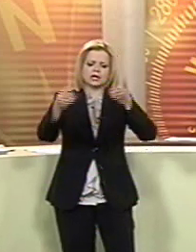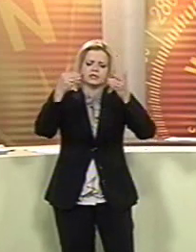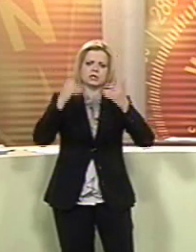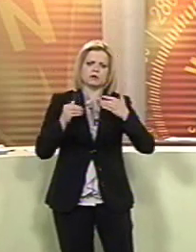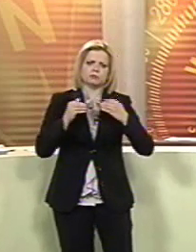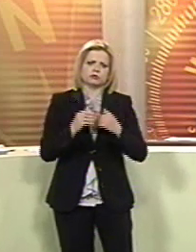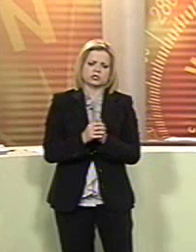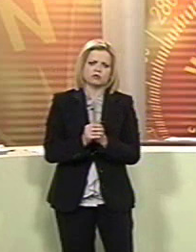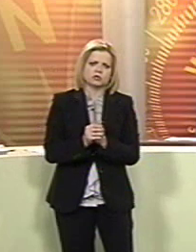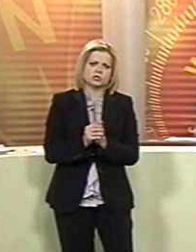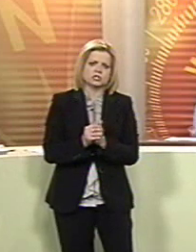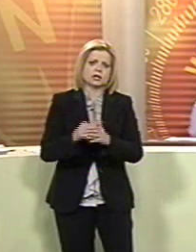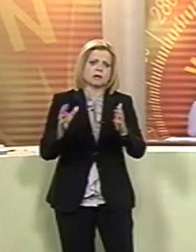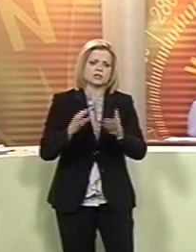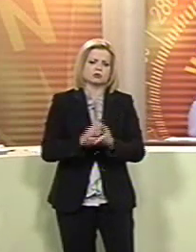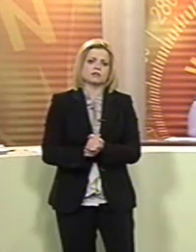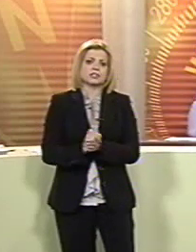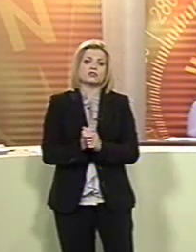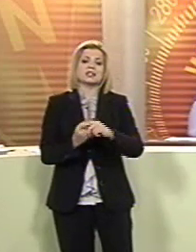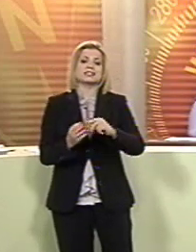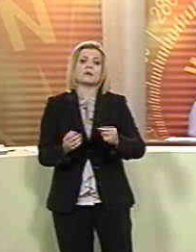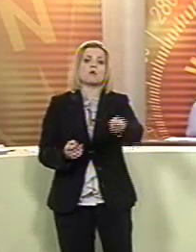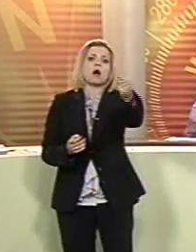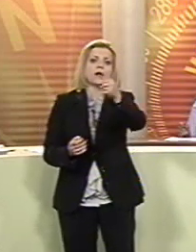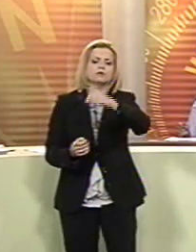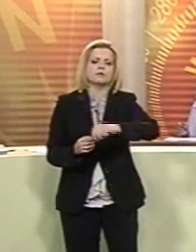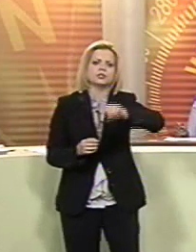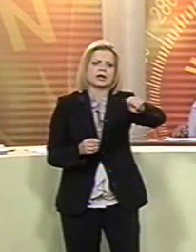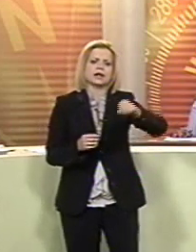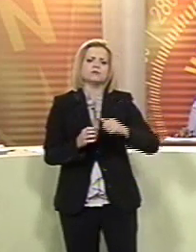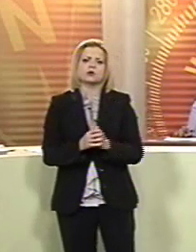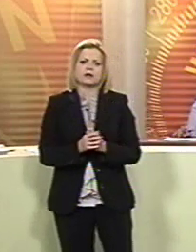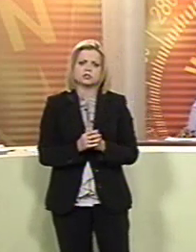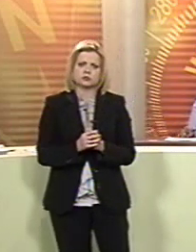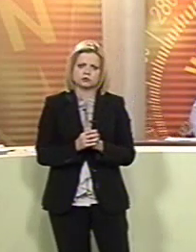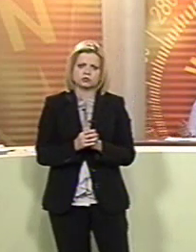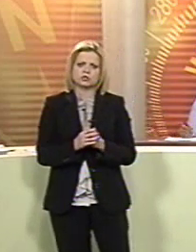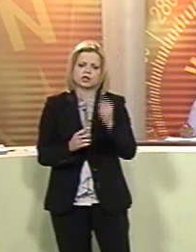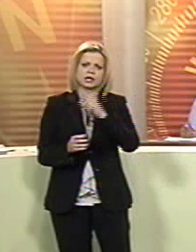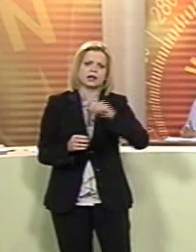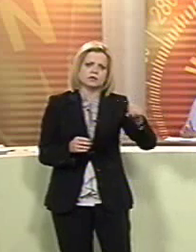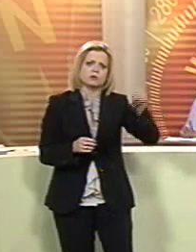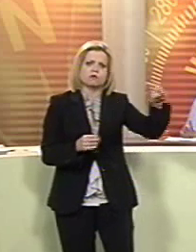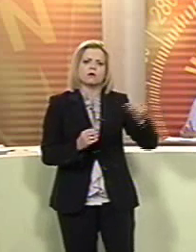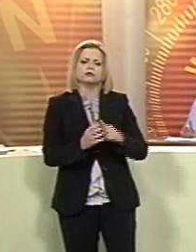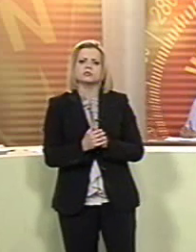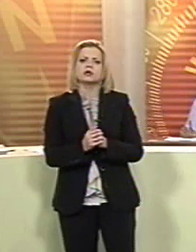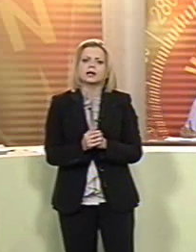quem são as pessoas que têm domicílio necessário, o que mais que eu tenho que fazer? Você tem que saber qual é o domicílio que a lei impõe para essas pessoas. Já que a lei impõe, qual é o domicílio que a lei